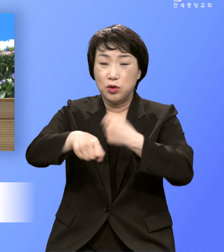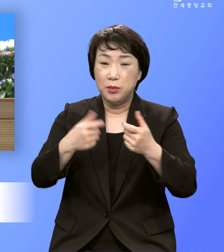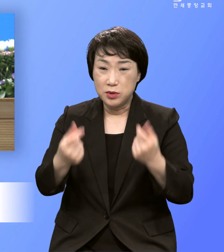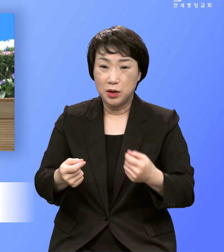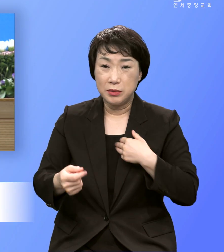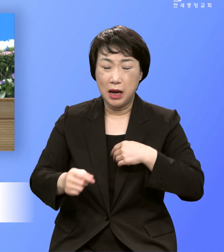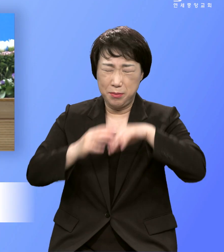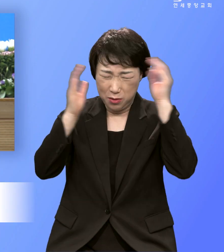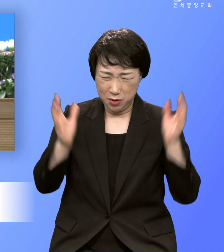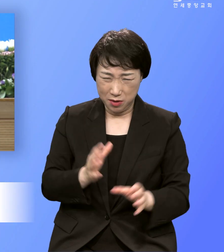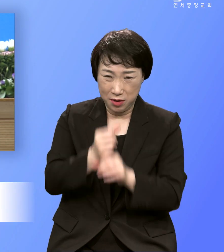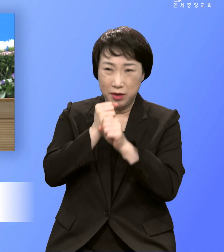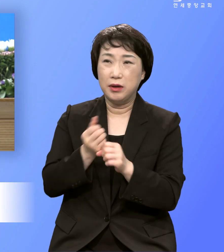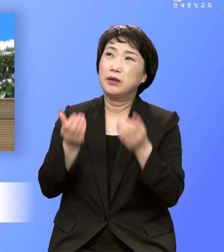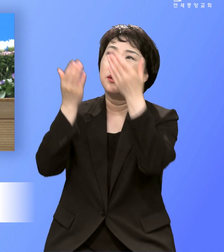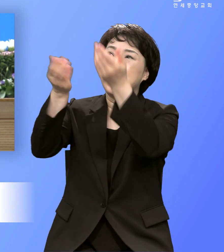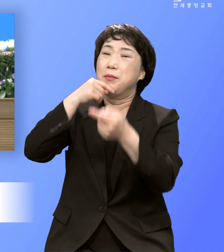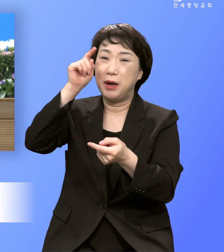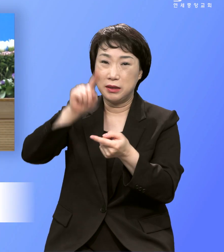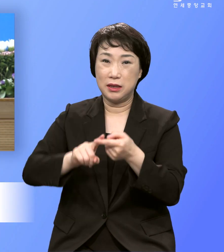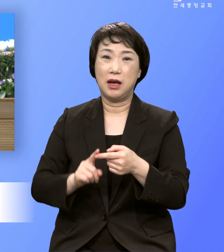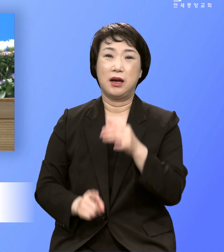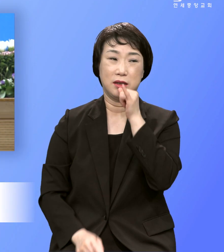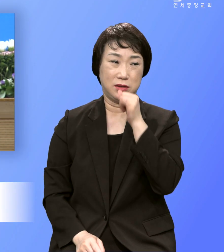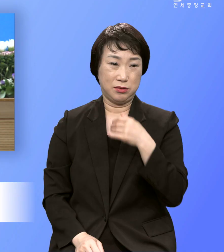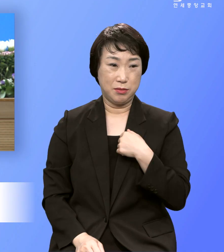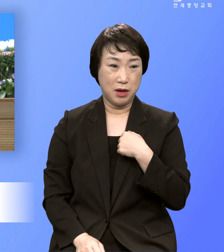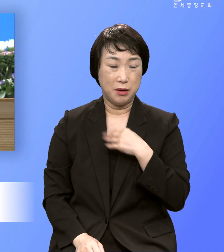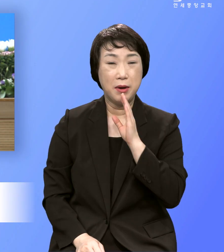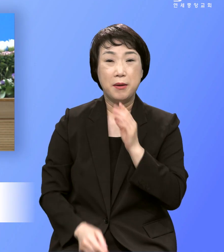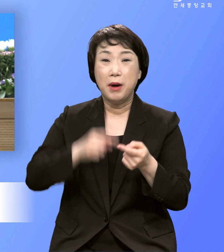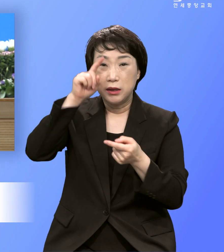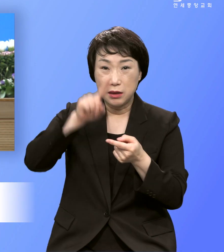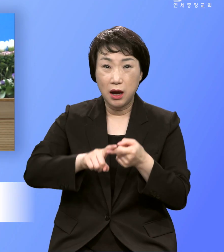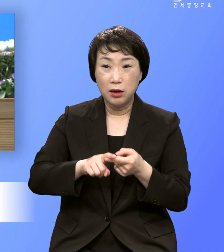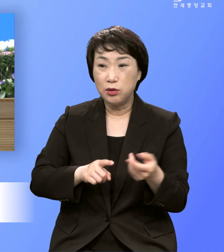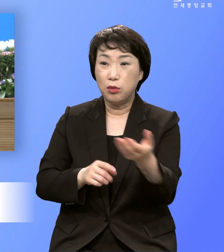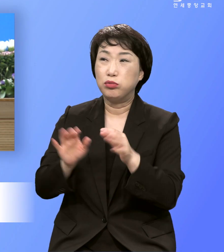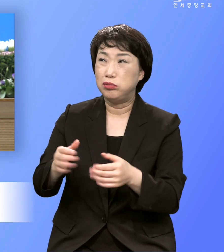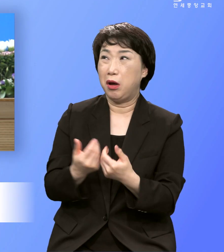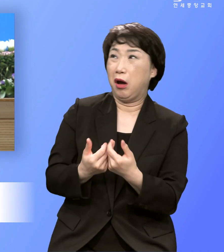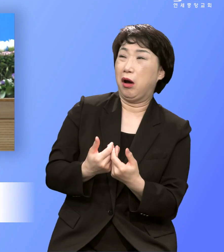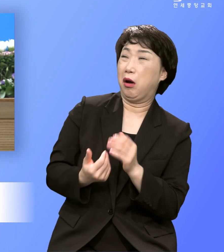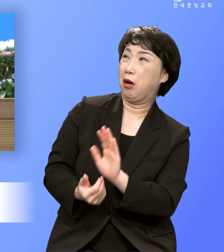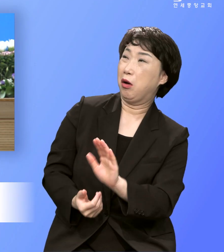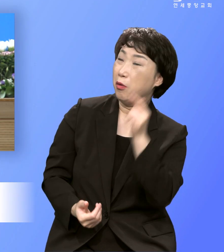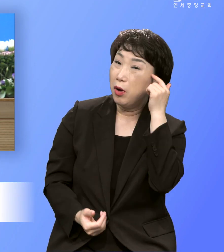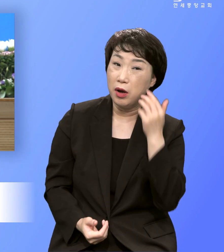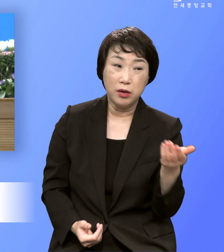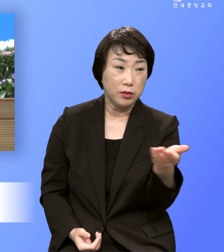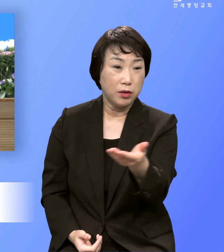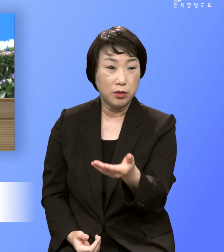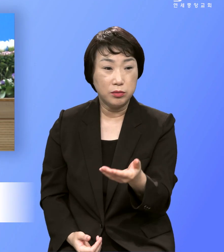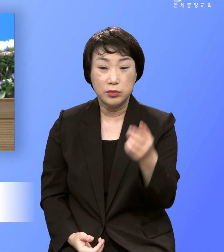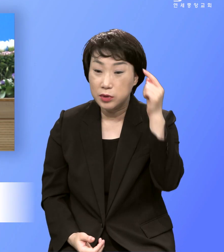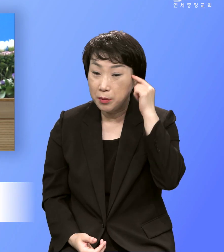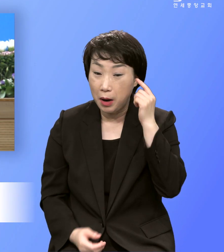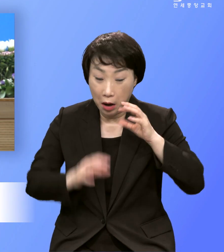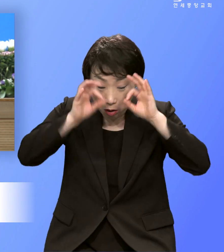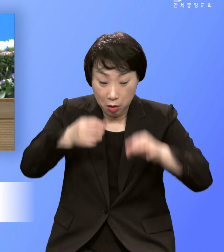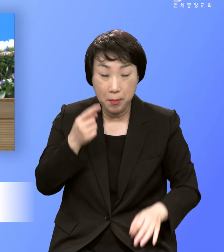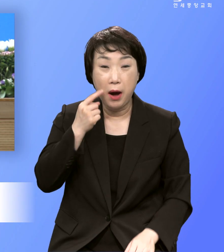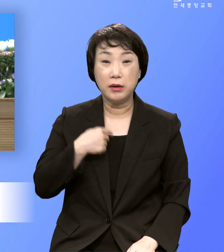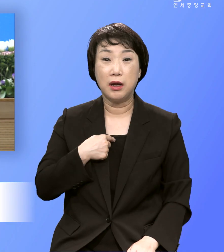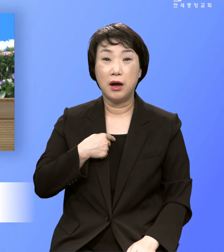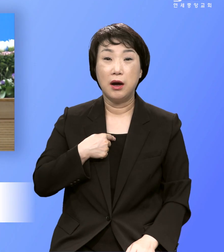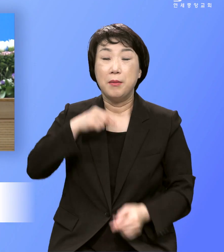드림이 마땅하지 않냐. 그 마땅한 것이 왜 마땅하지 않을까 나에게. 한번 자신에게 물어봐.